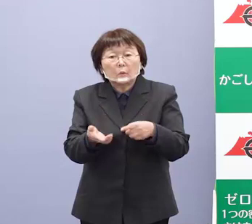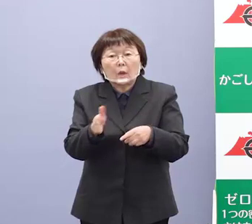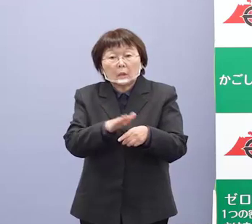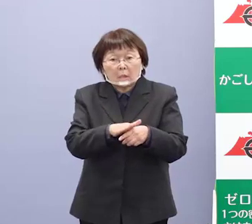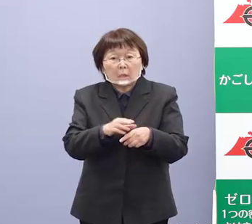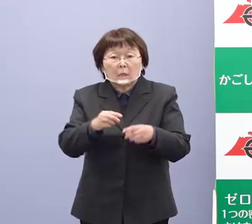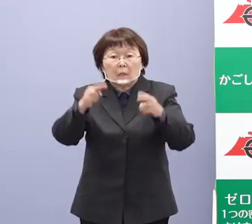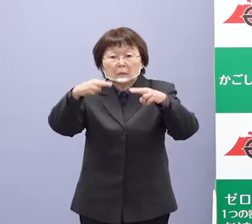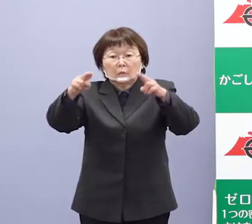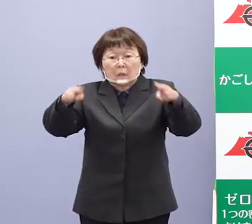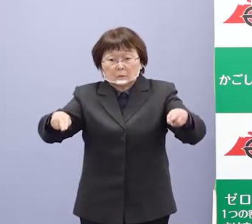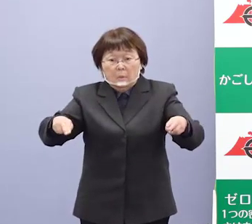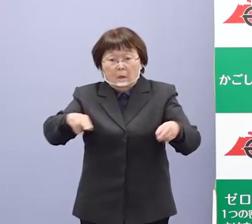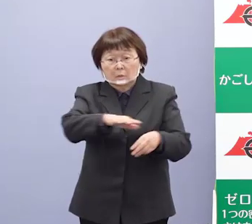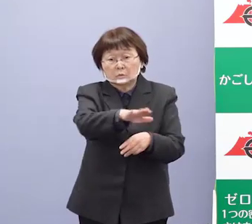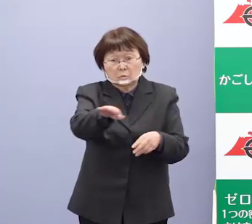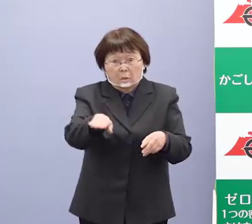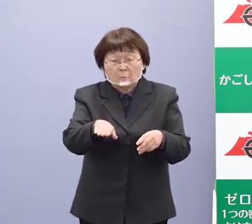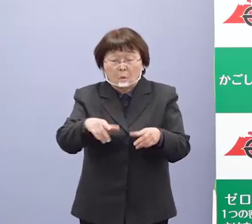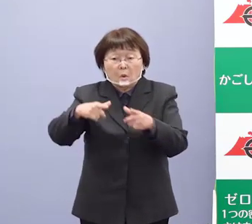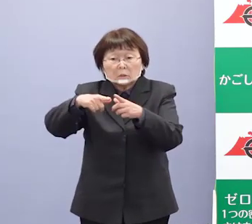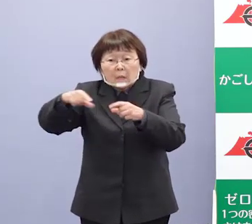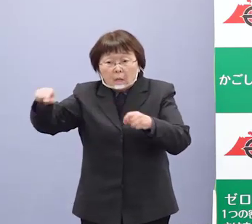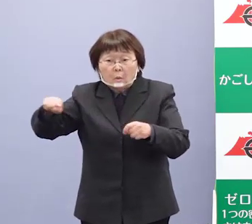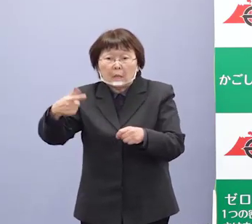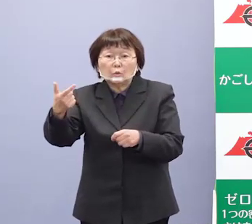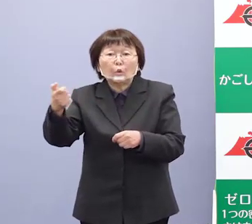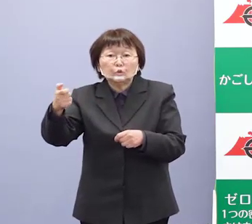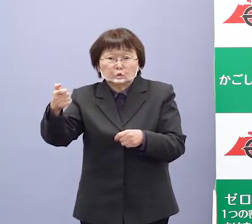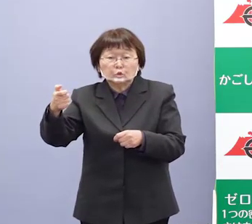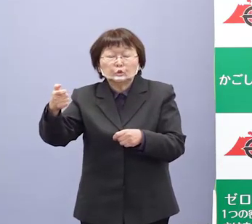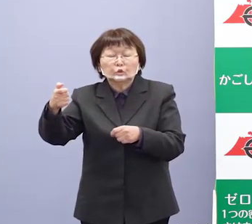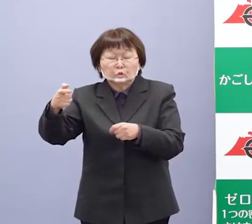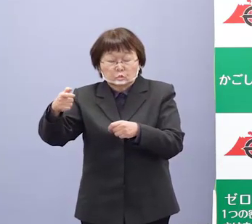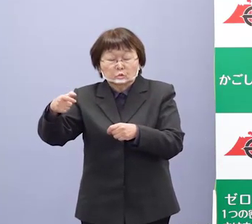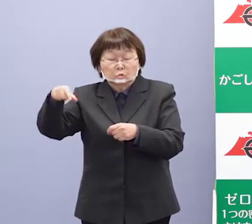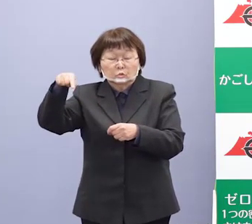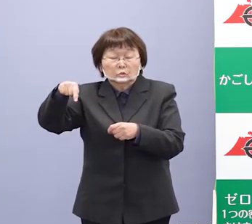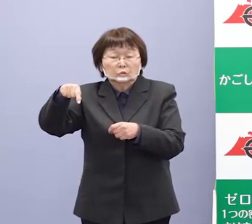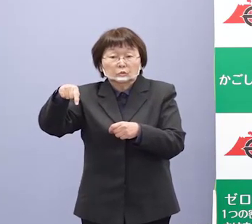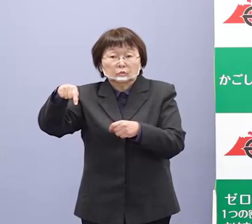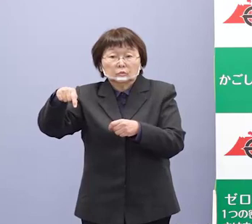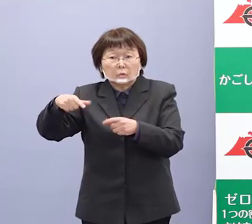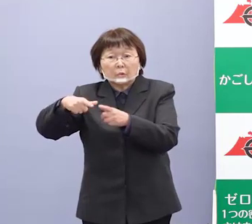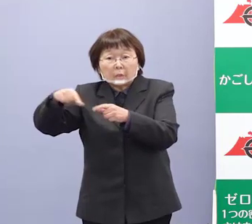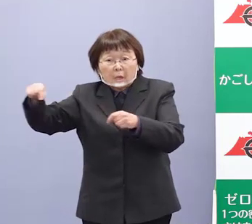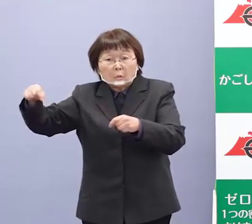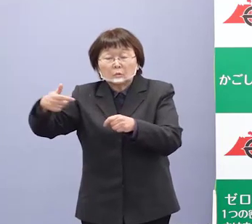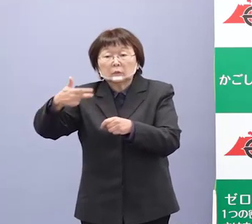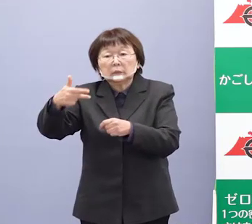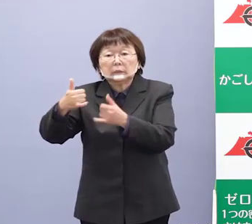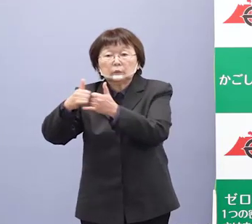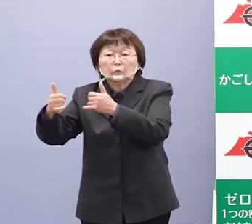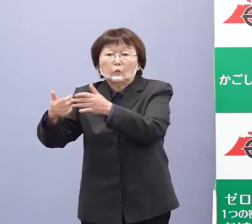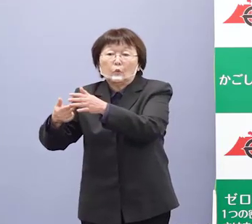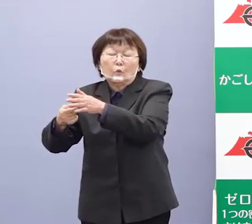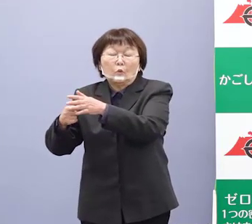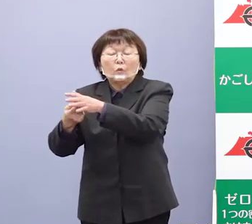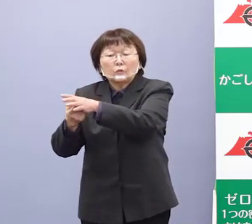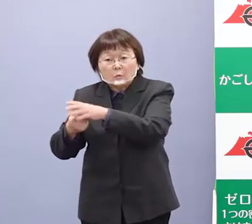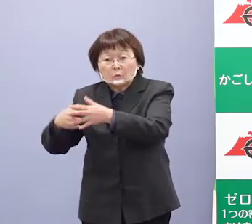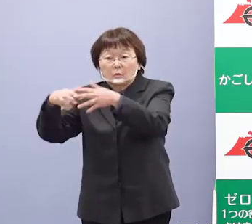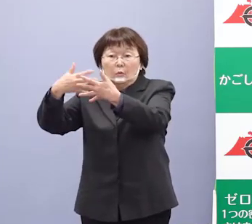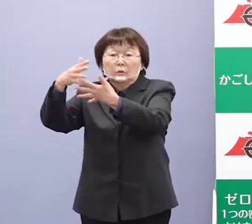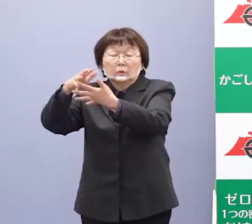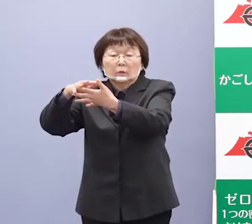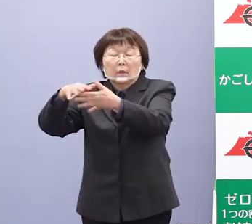この桜島火山周辺もですが、全国160以上の市町村で構成しております全国の市町村ネットワーク、こちらでの要